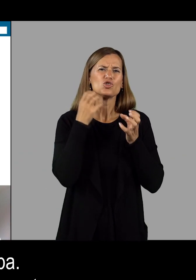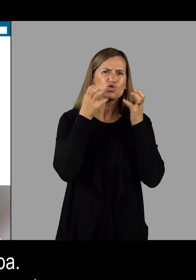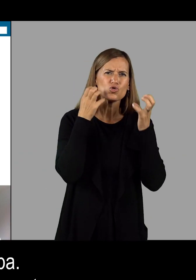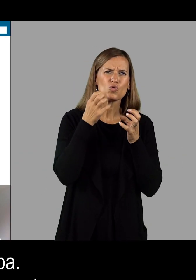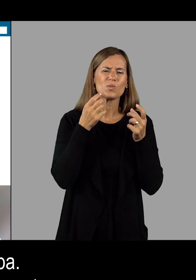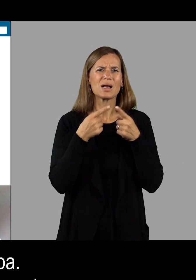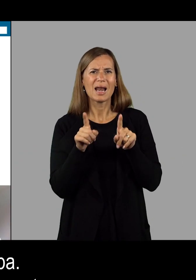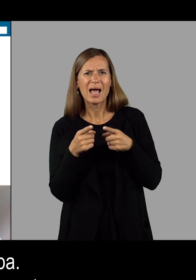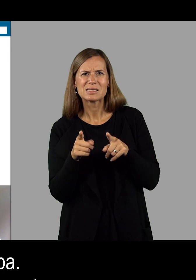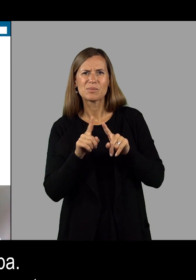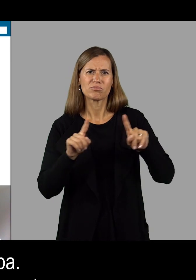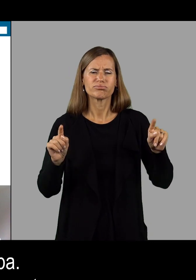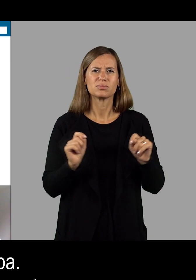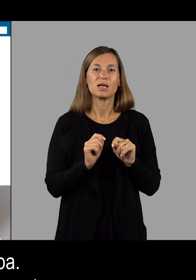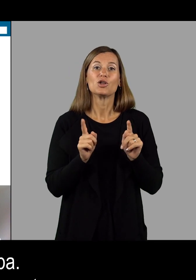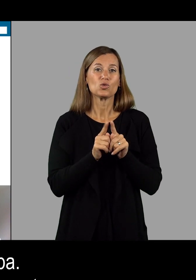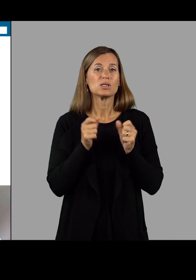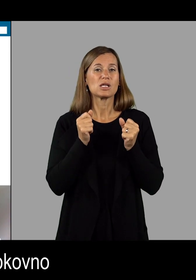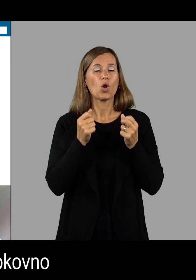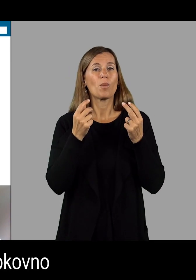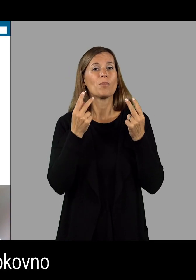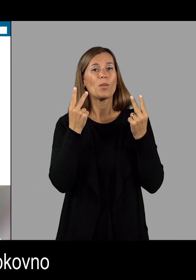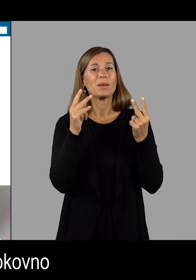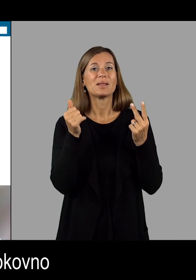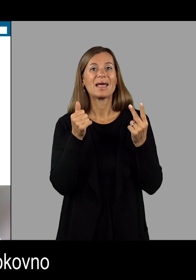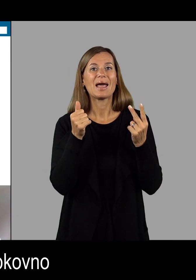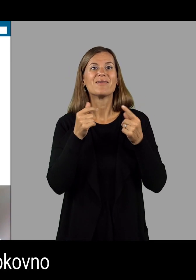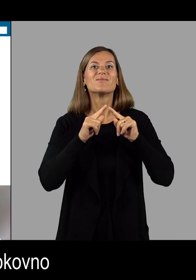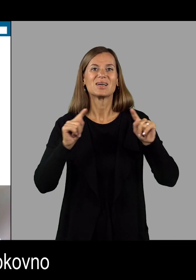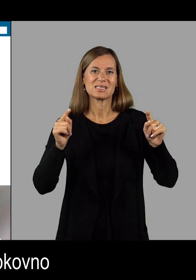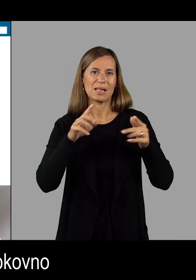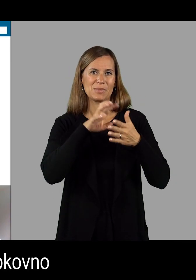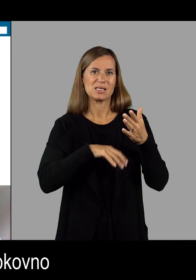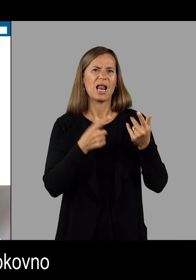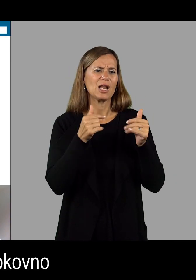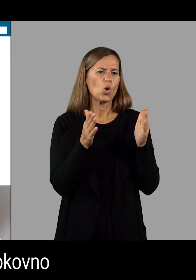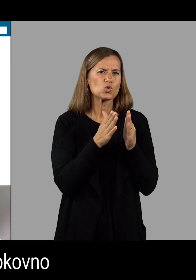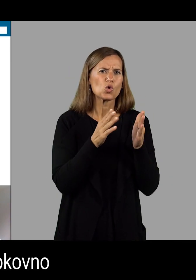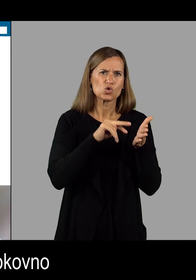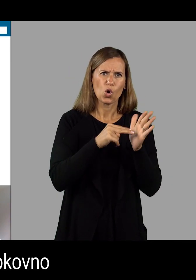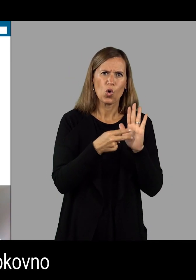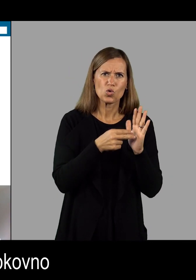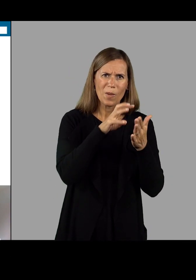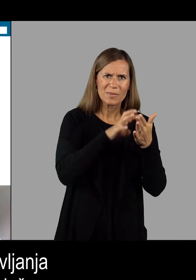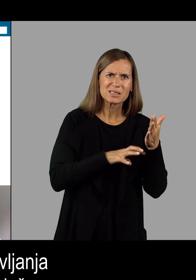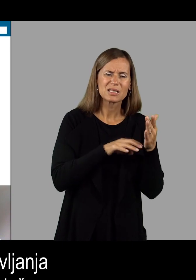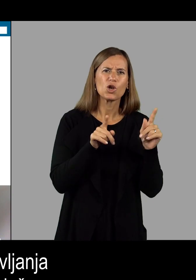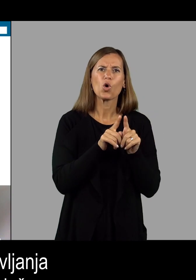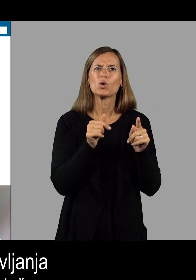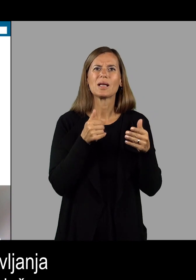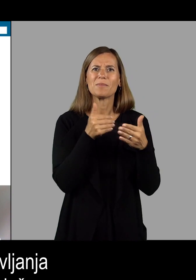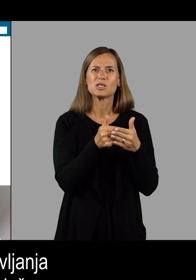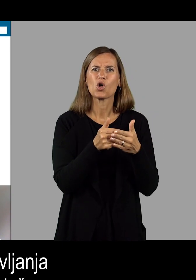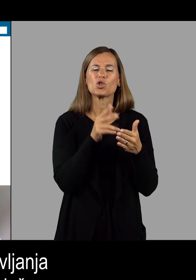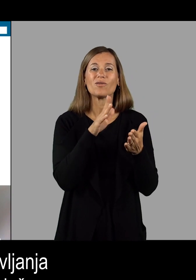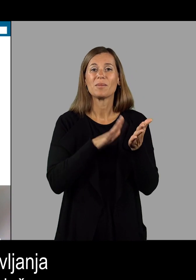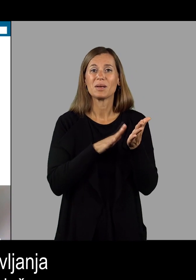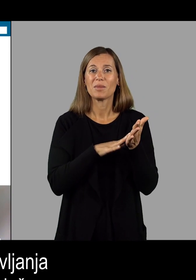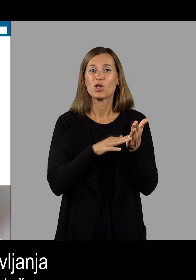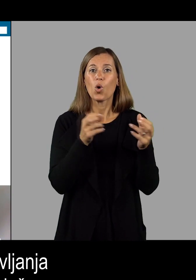glasba. Zelo pomembno je pa tudi zvrst besedila, ali gre za ozko strokovno besedilo, kot je recimo prisotno v